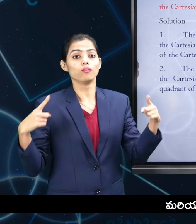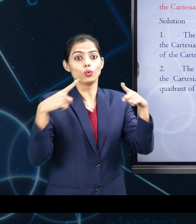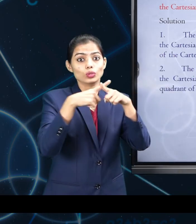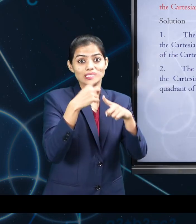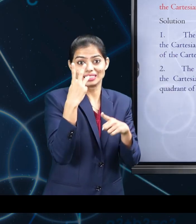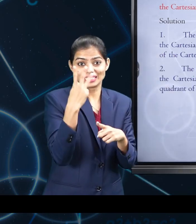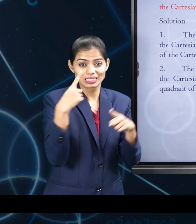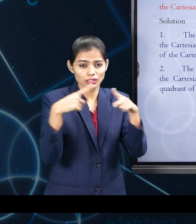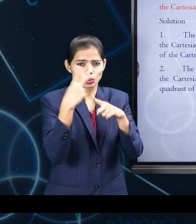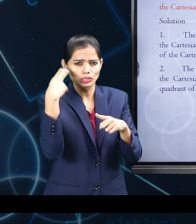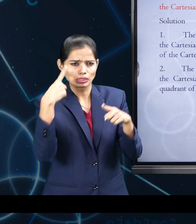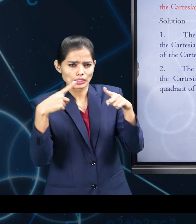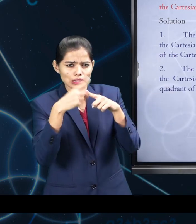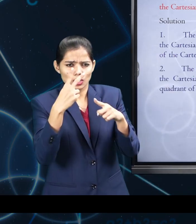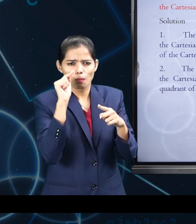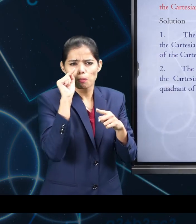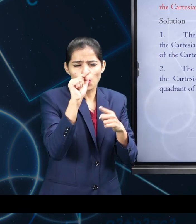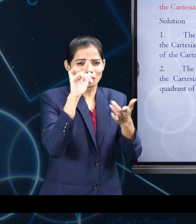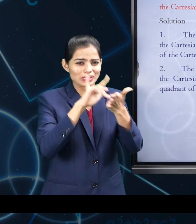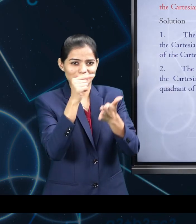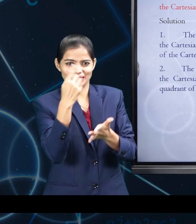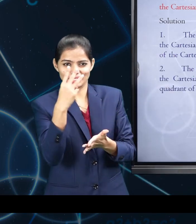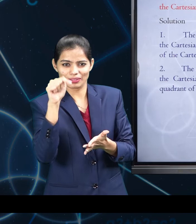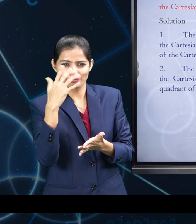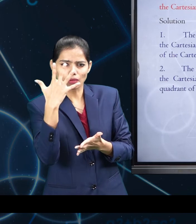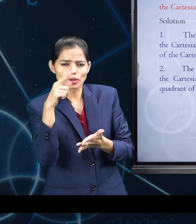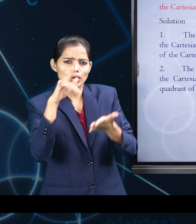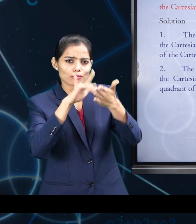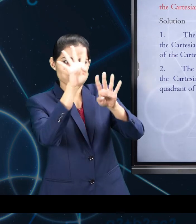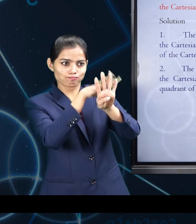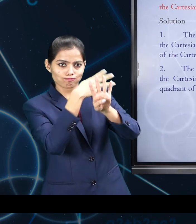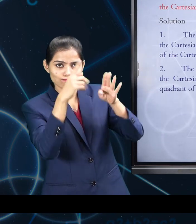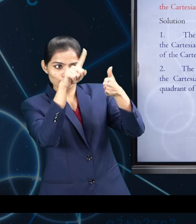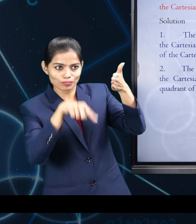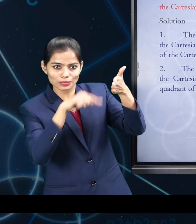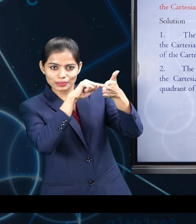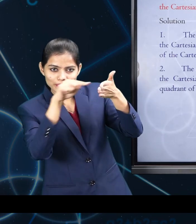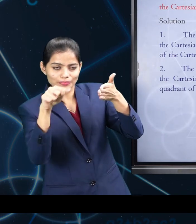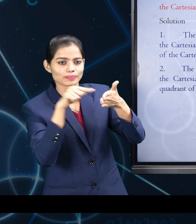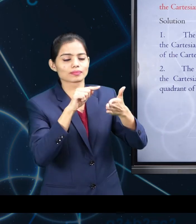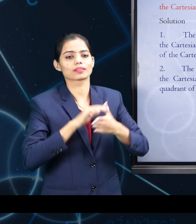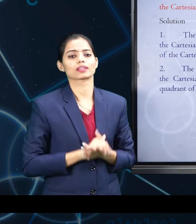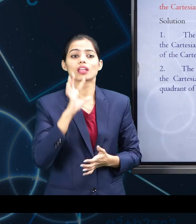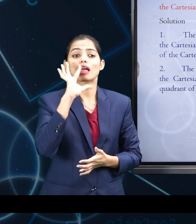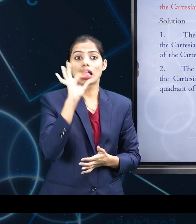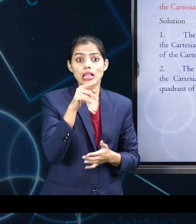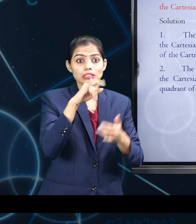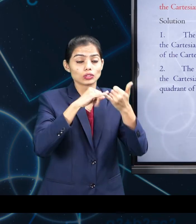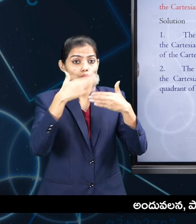ఈ 2 పంక్తుల ఖండన అనేది కార్టీసియన్లో -3, 5 స్థానం.